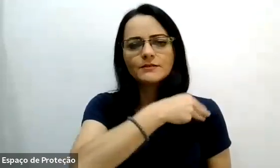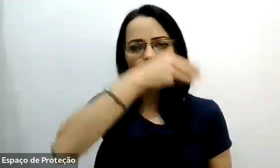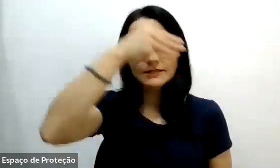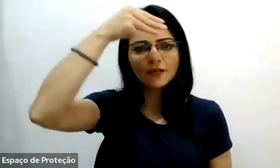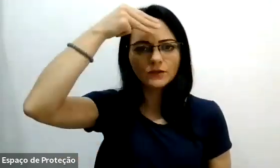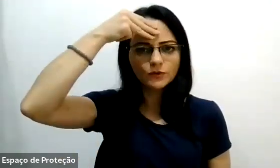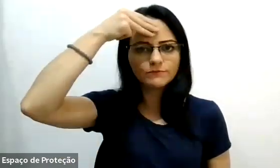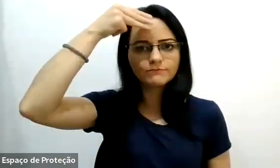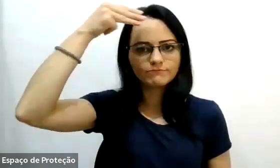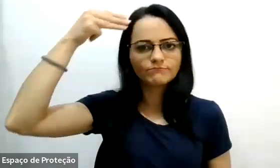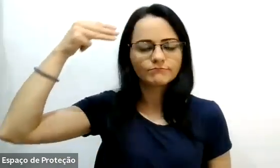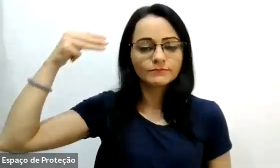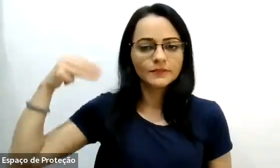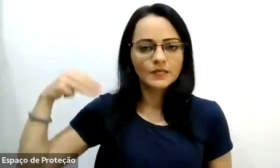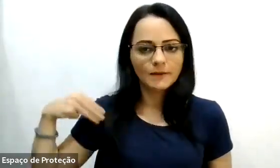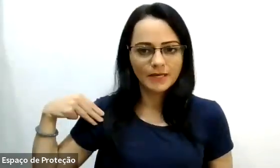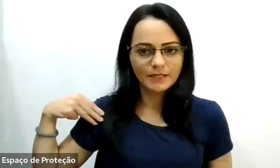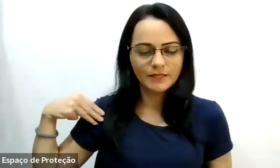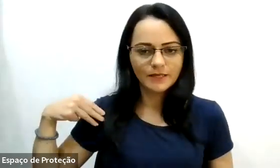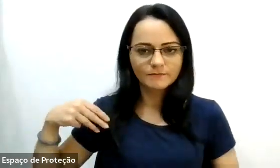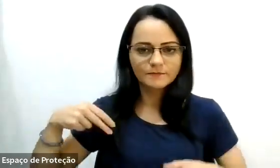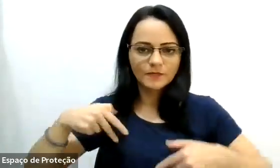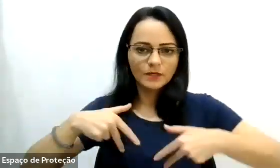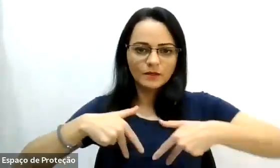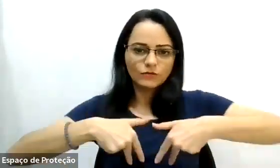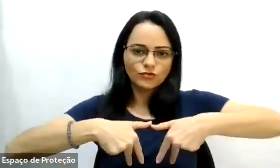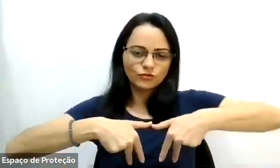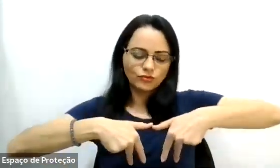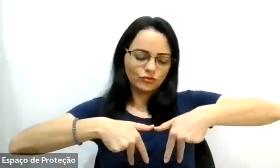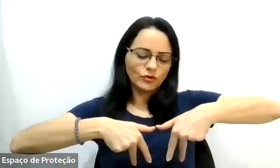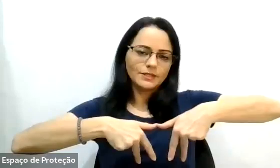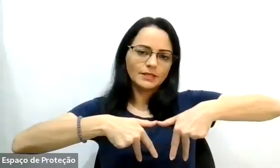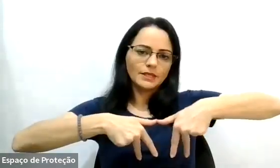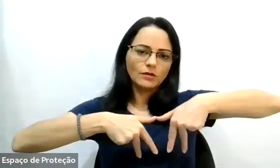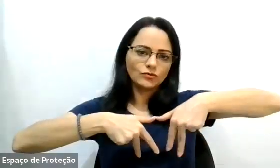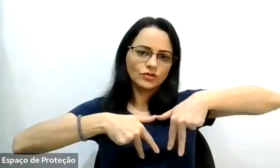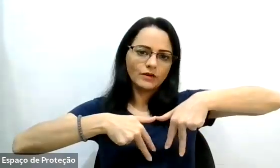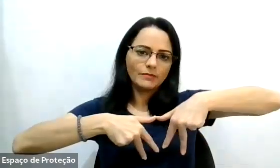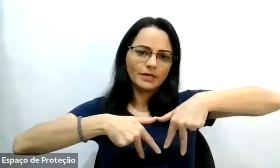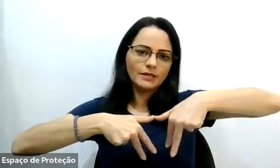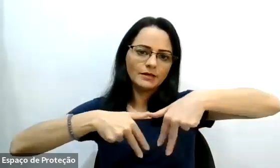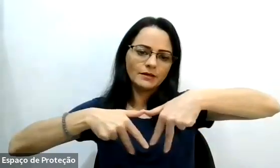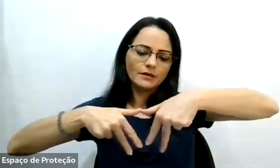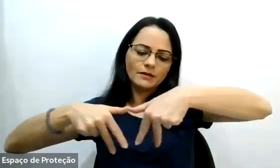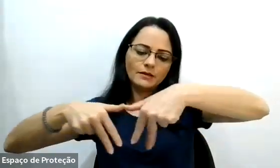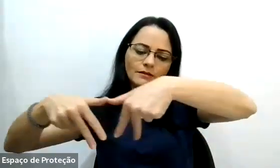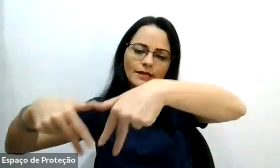um classificador. A Maria, junto os dois aqui, ó, José com a Maria,